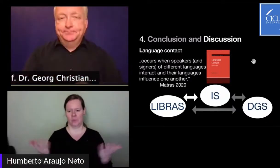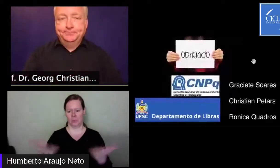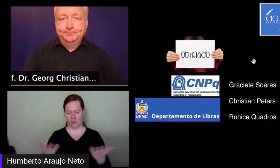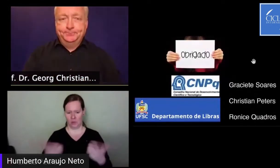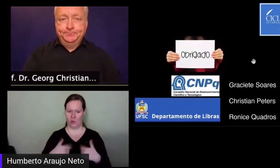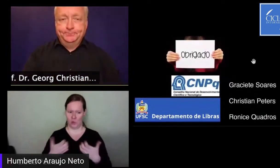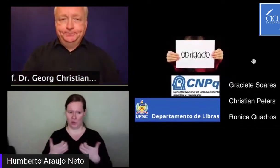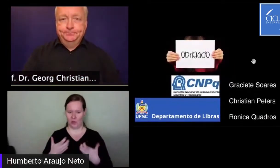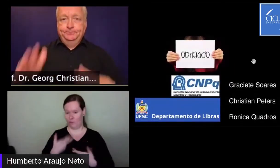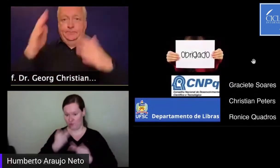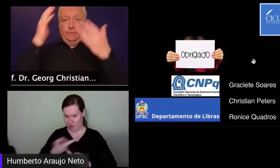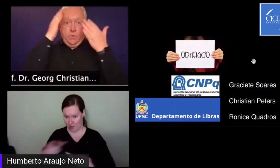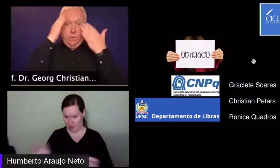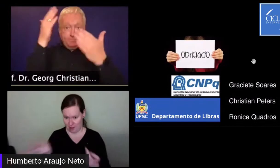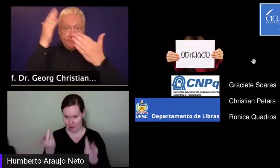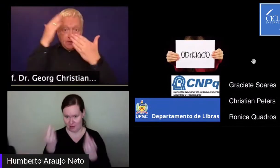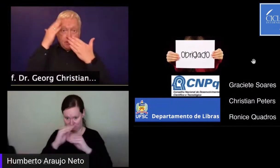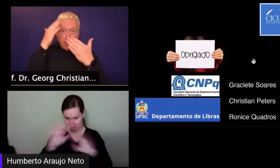ser aprofundados, tá?